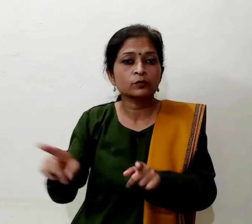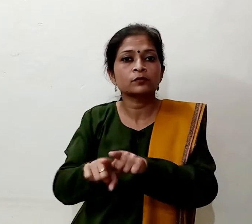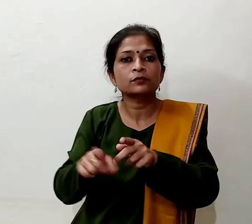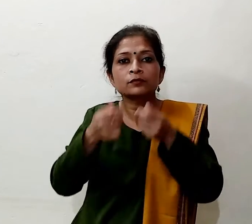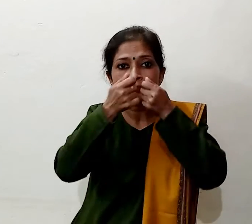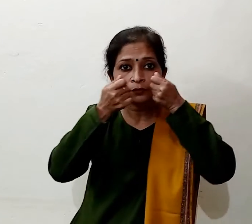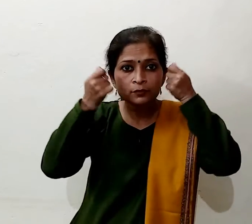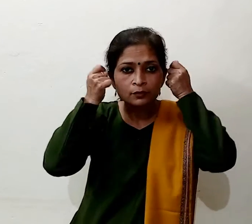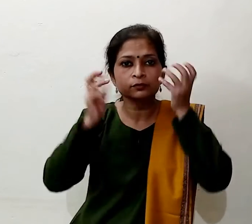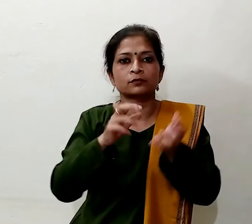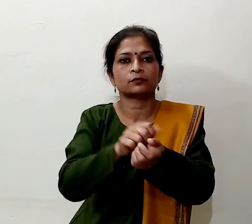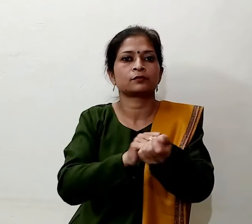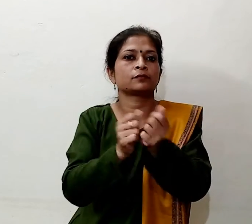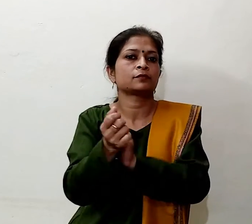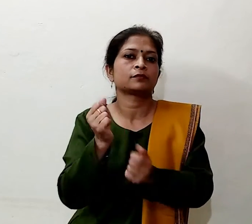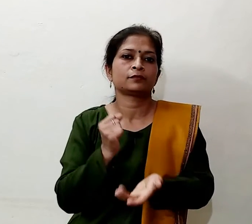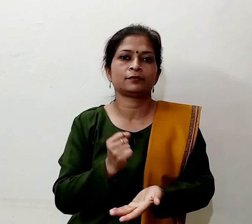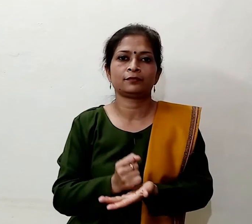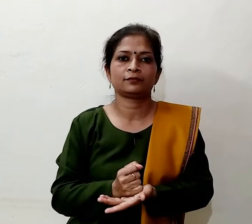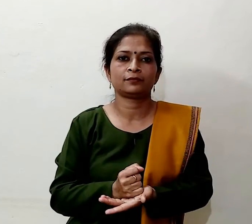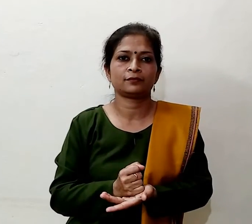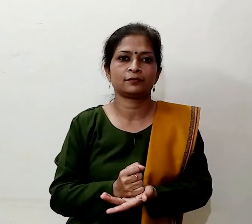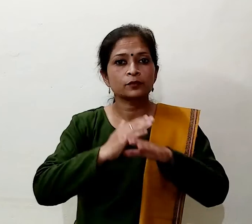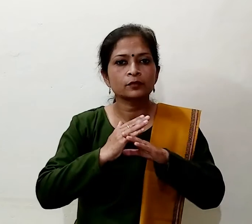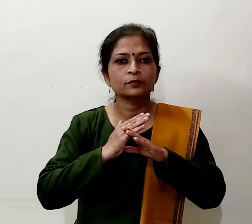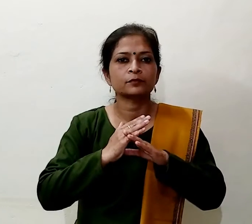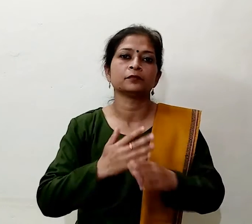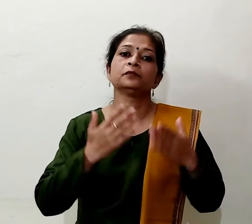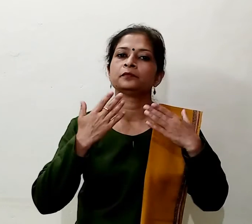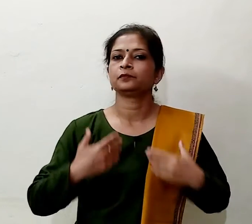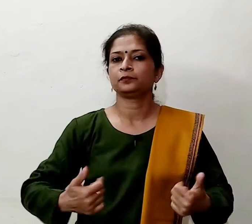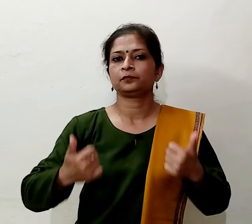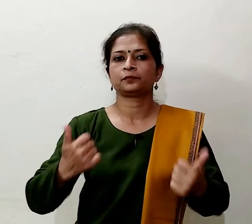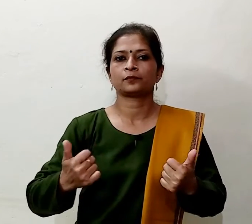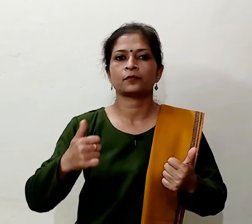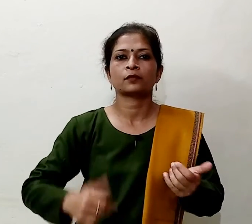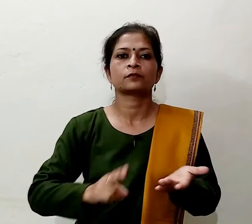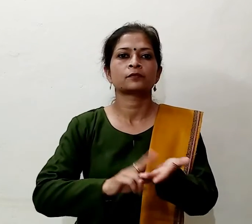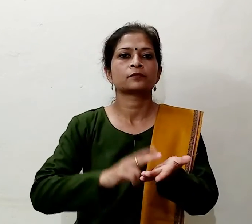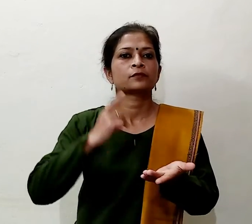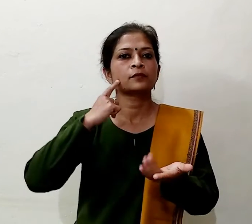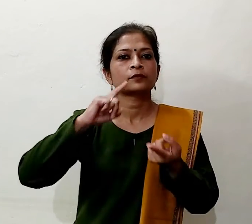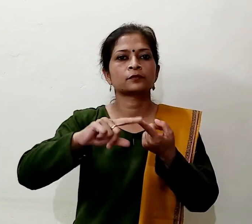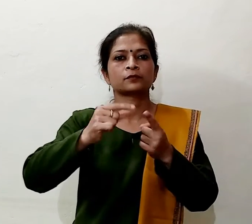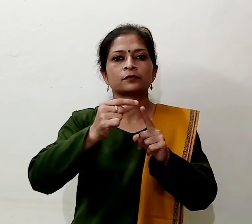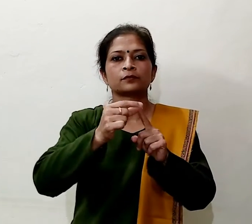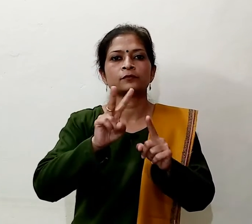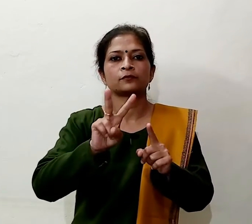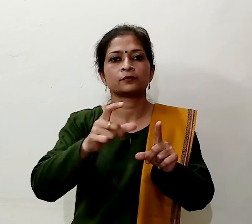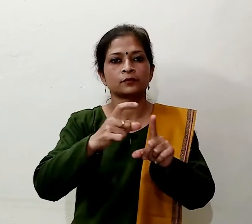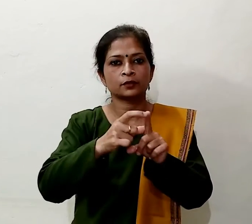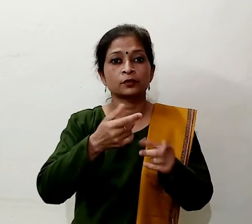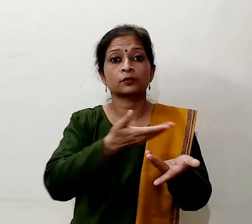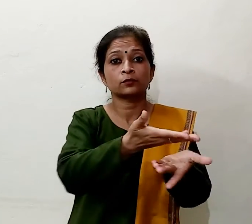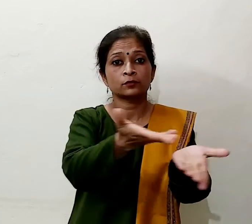मास्क और गलव्स पहनाए। सुरक्षित रहे स्वस्थ रहे। निपवेट परिवार आपके